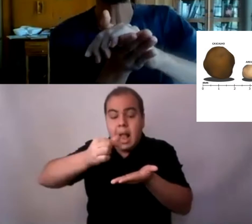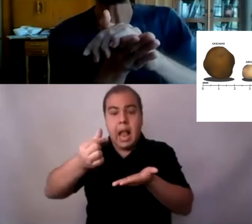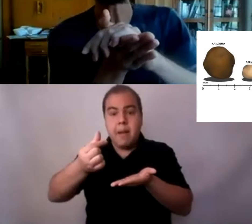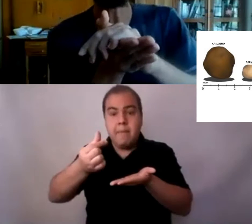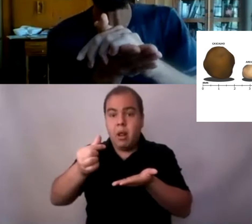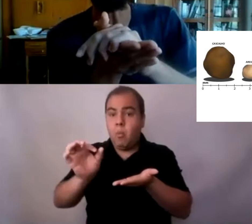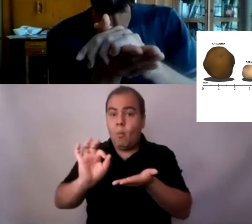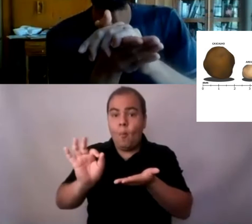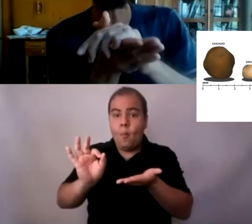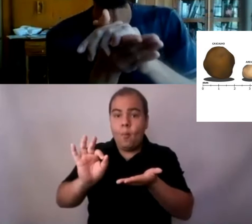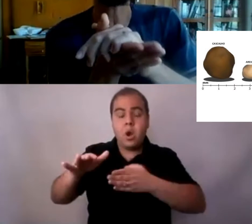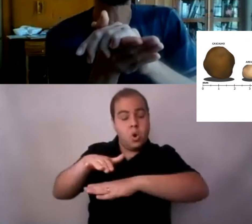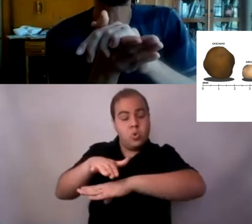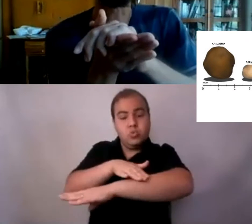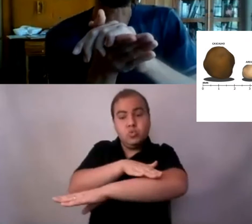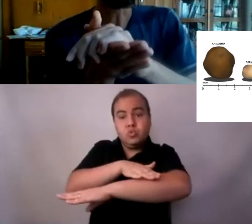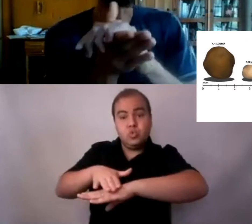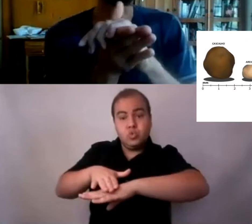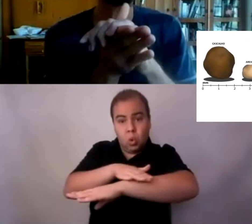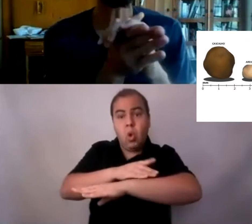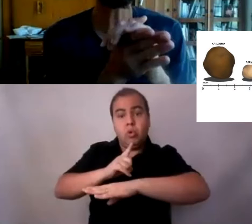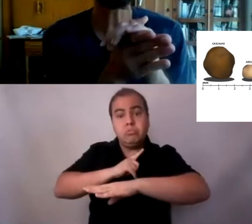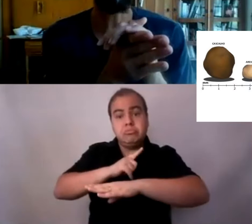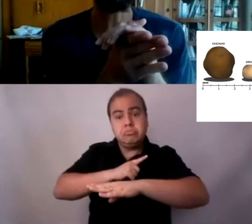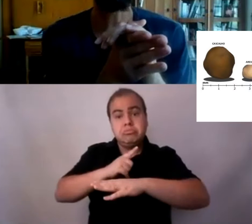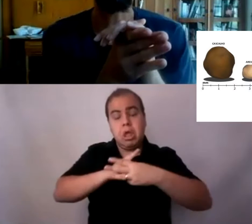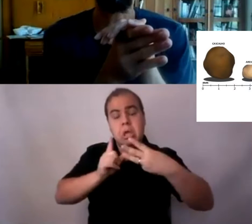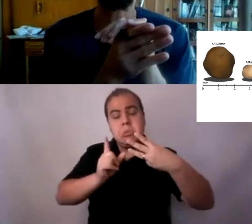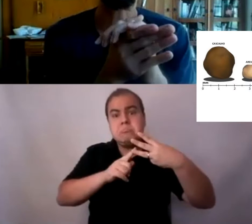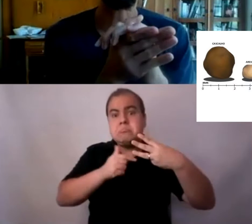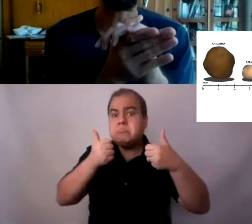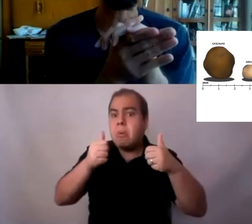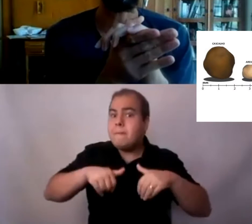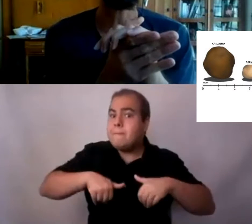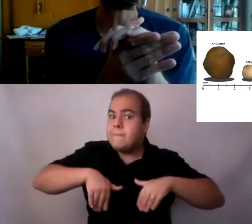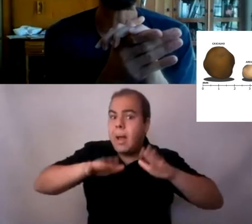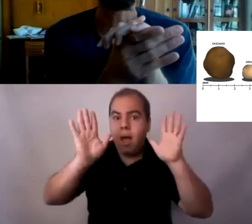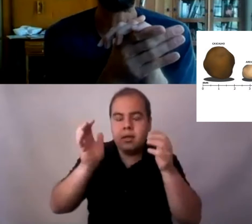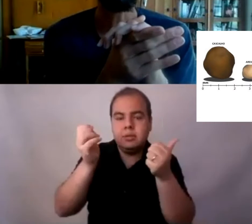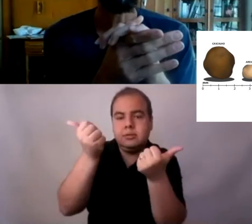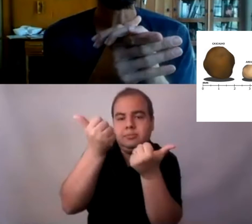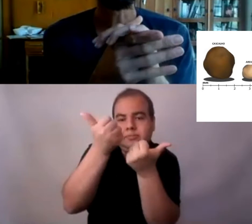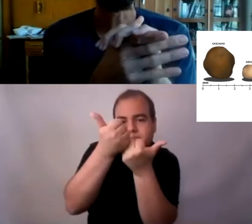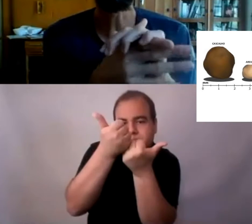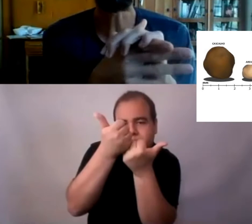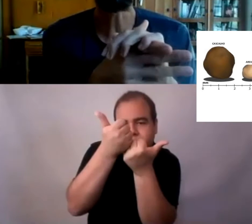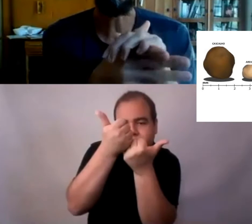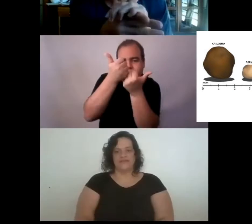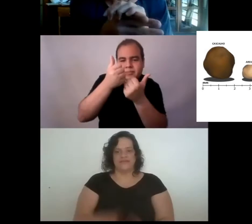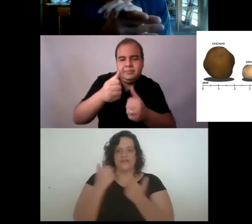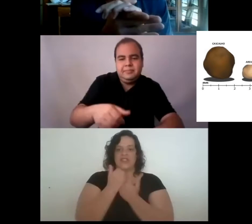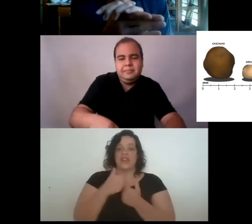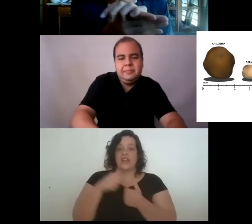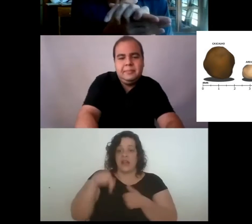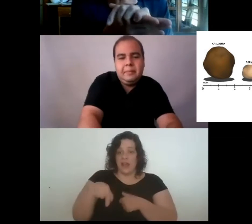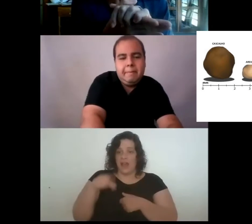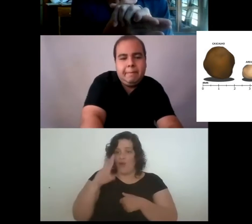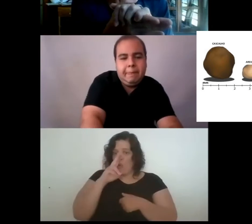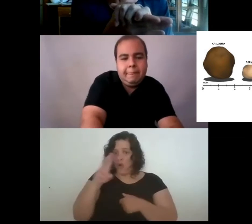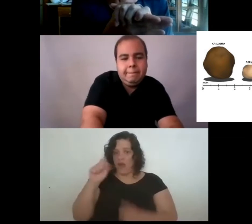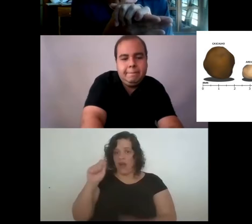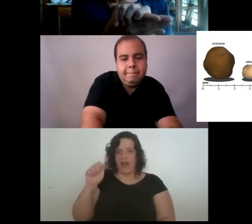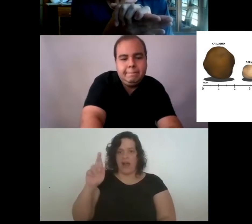com um solo extremamente argiloso. É o tipo de solo que, para vocês terem ideia, a gente usa no fundo de lagos para fazer